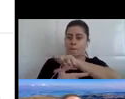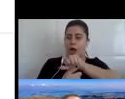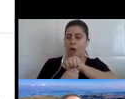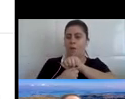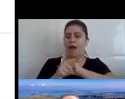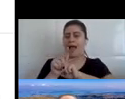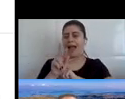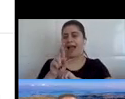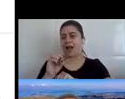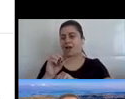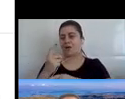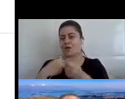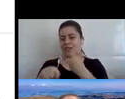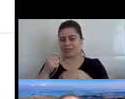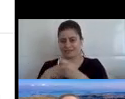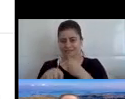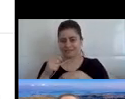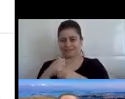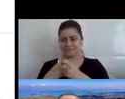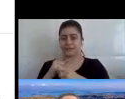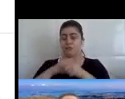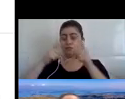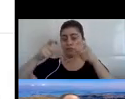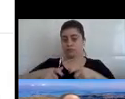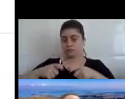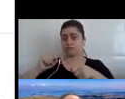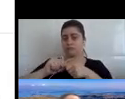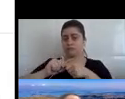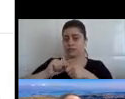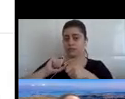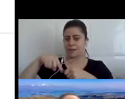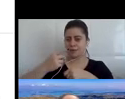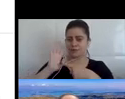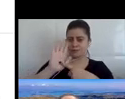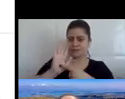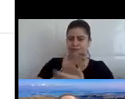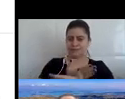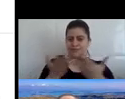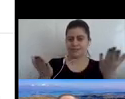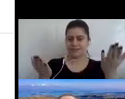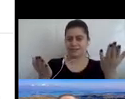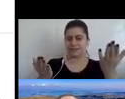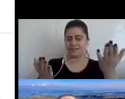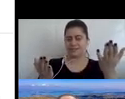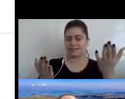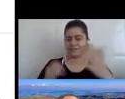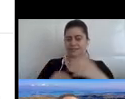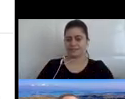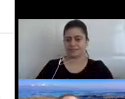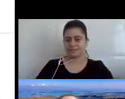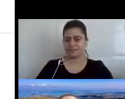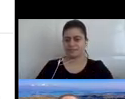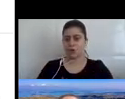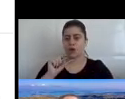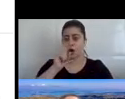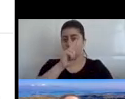tem o território abastecendo muito, que eu vou mostrar um pouco melhor para vocês daqui a pouco, abastecendo o urbano,